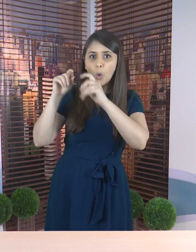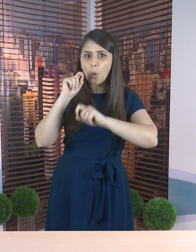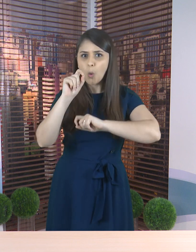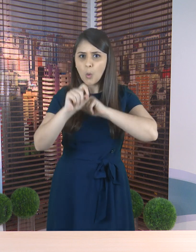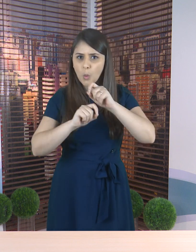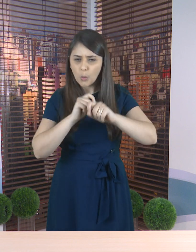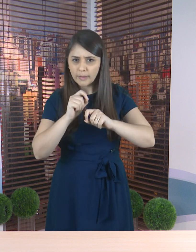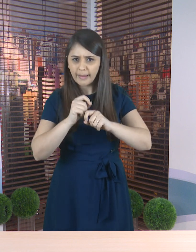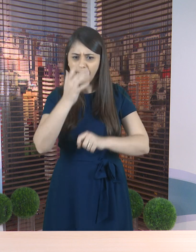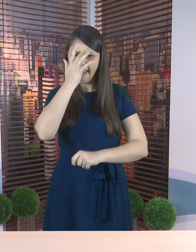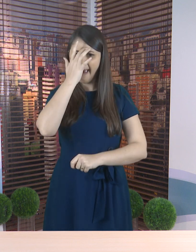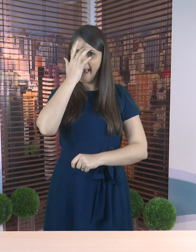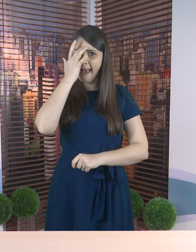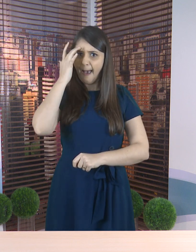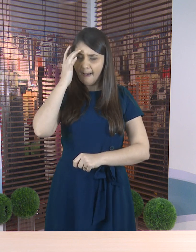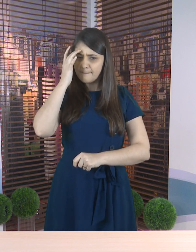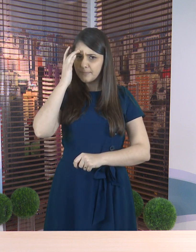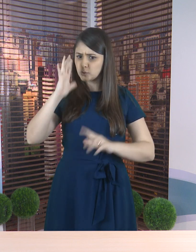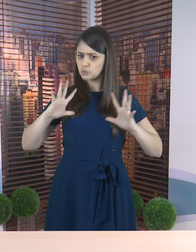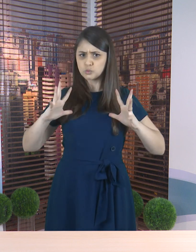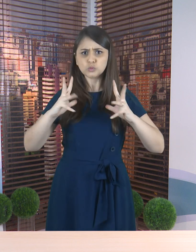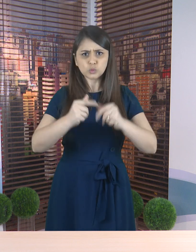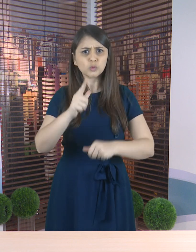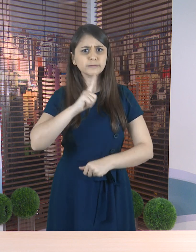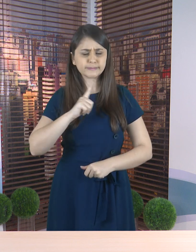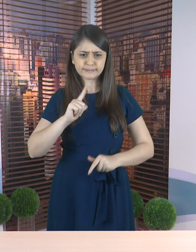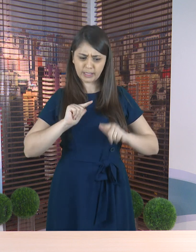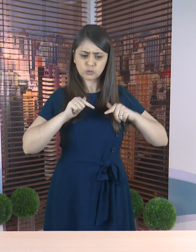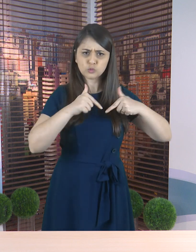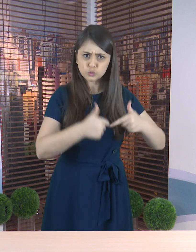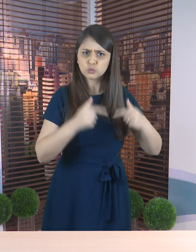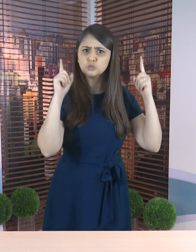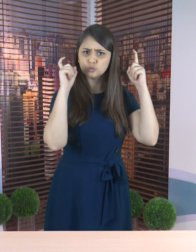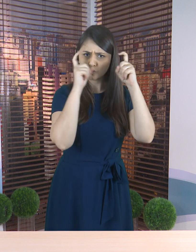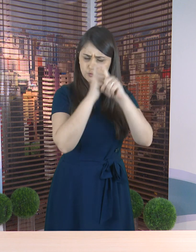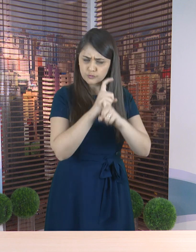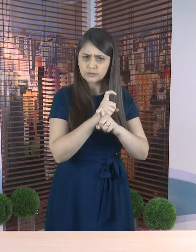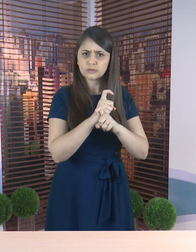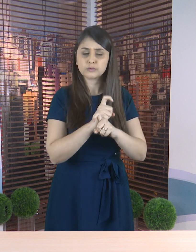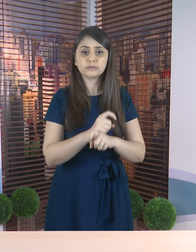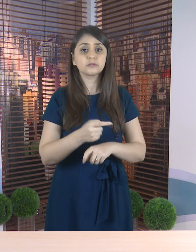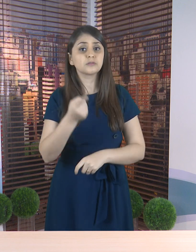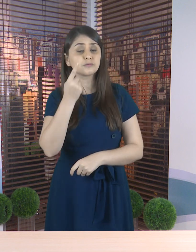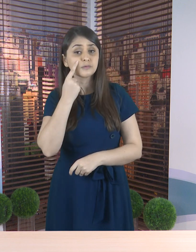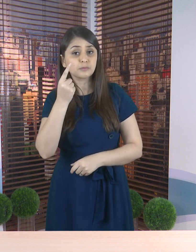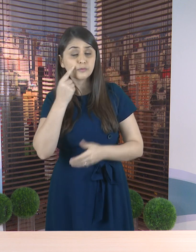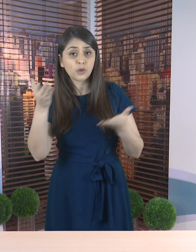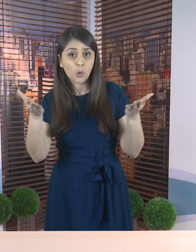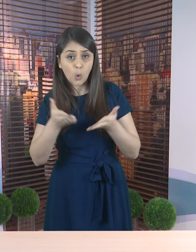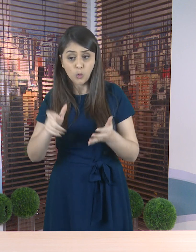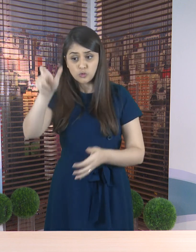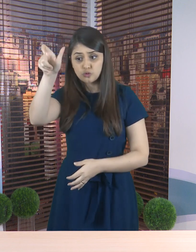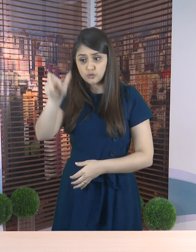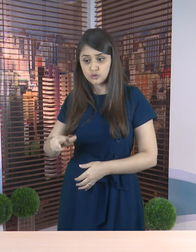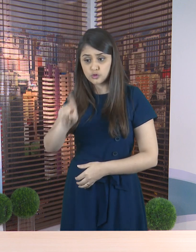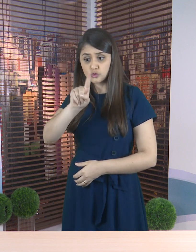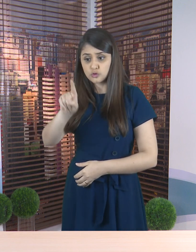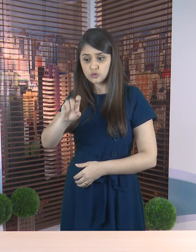amigos, defende que os ímpios sempre serão punidos e os justos recompensados.